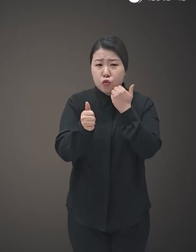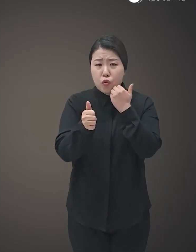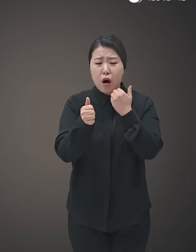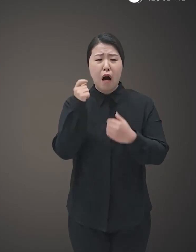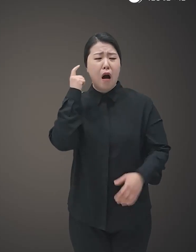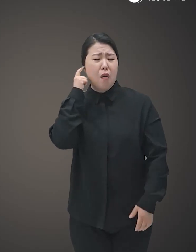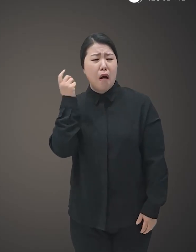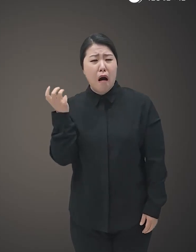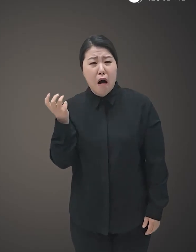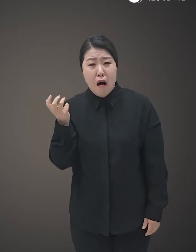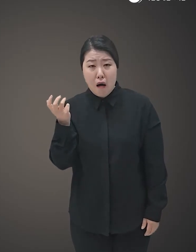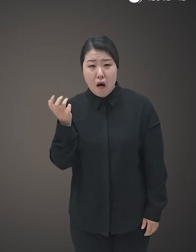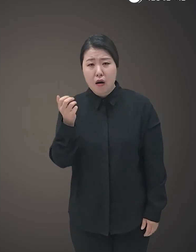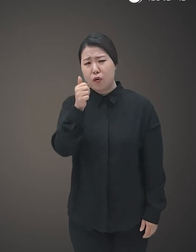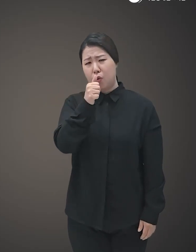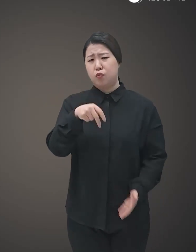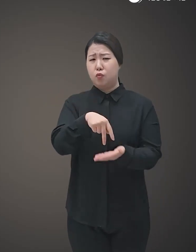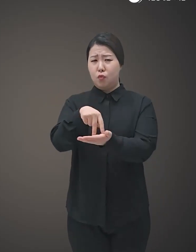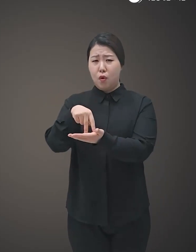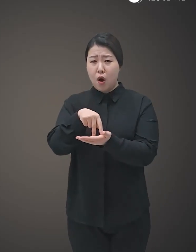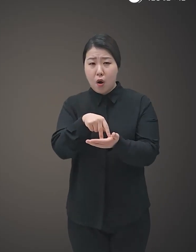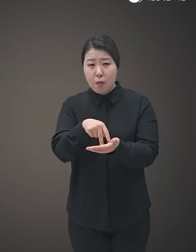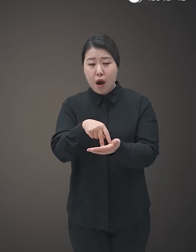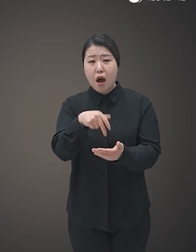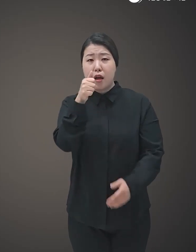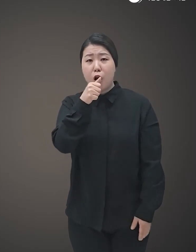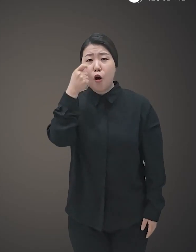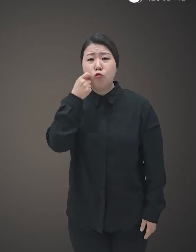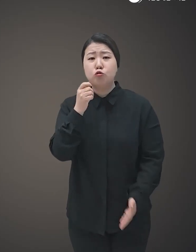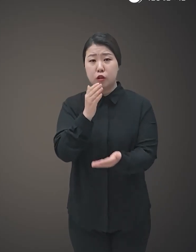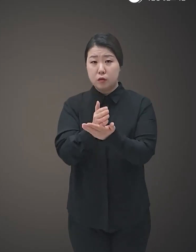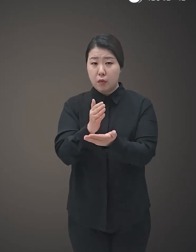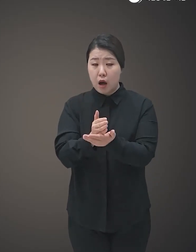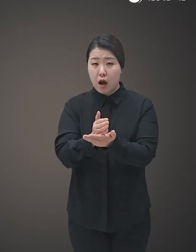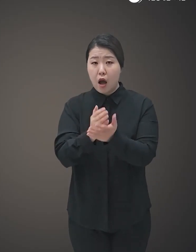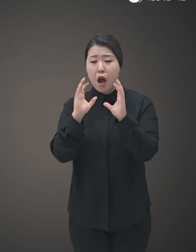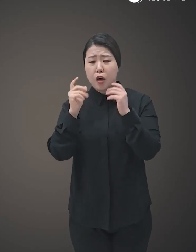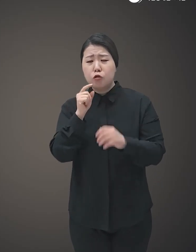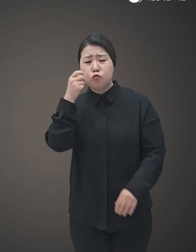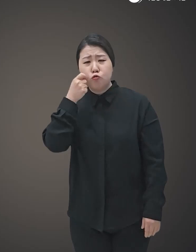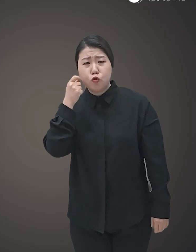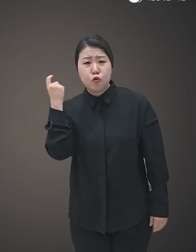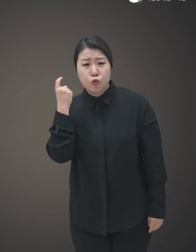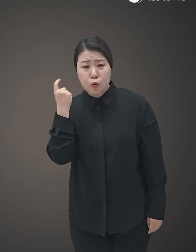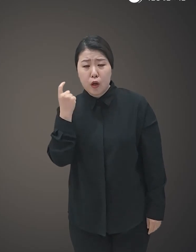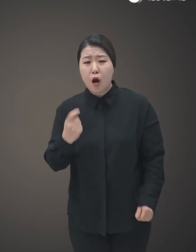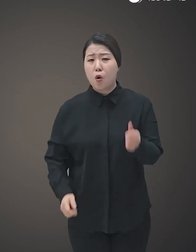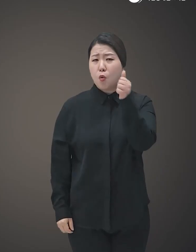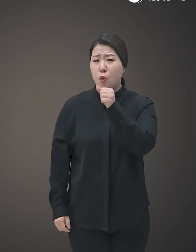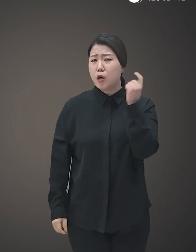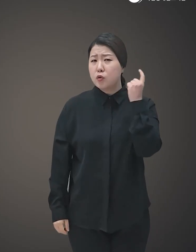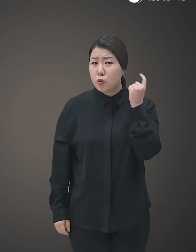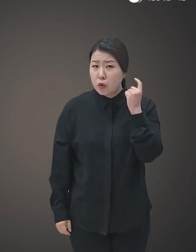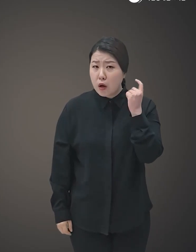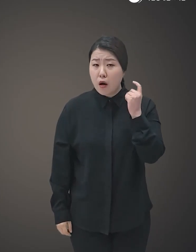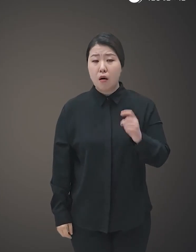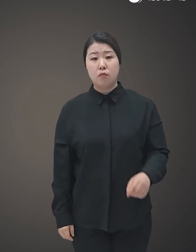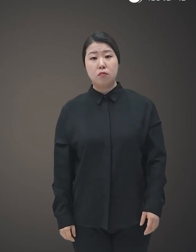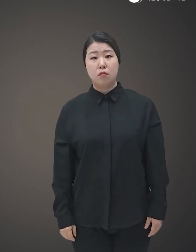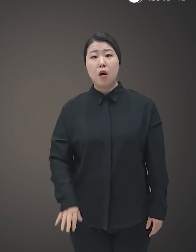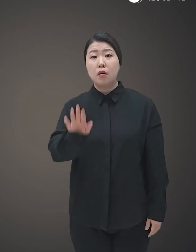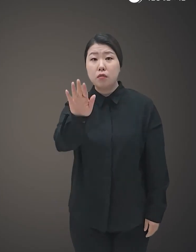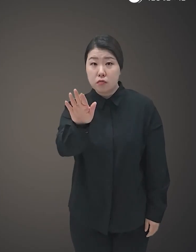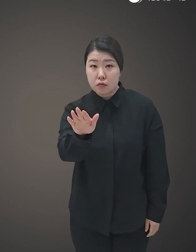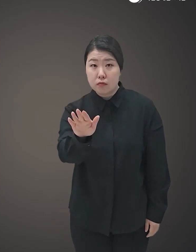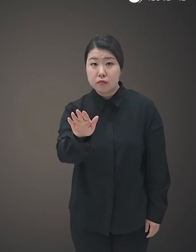귀가 멍멍해. 양이도 외롭나 봐. 야옹아 울지 마. 아기 우는 소리야. 고양이 우는 소리야. 그런데